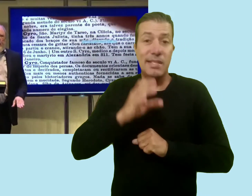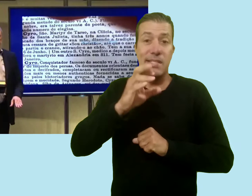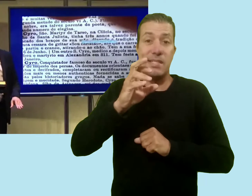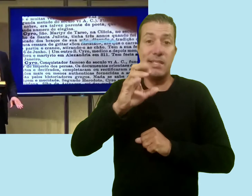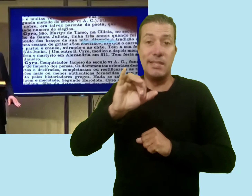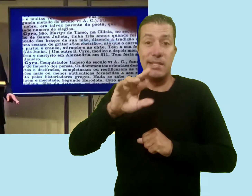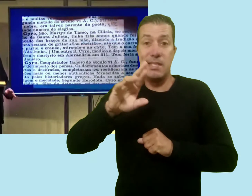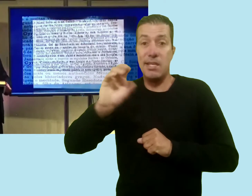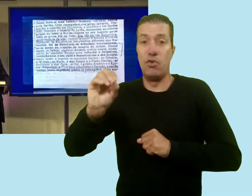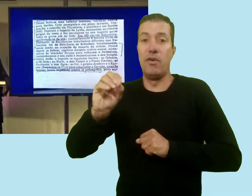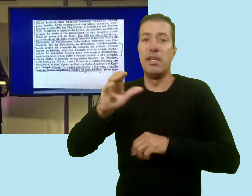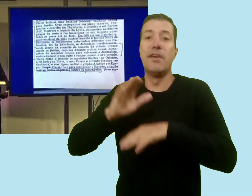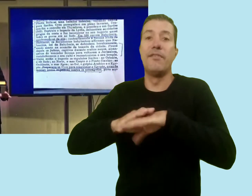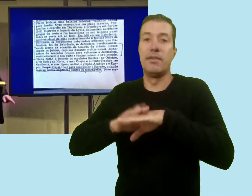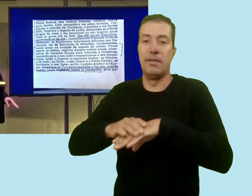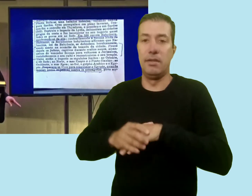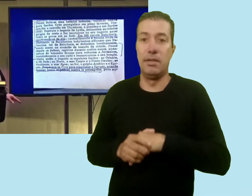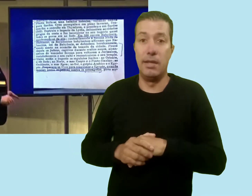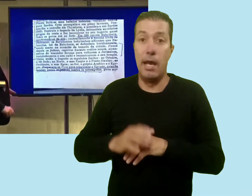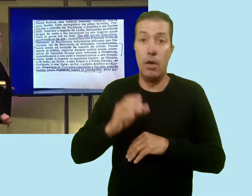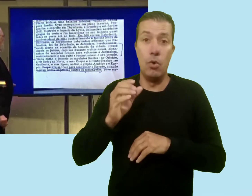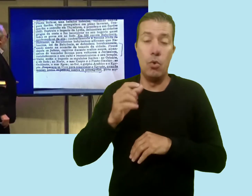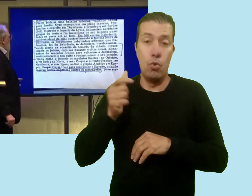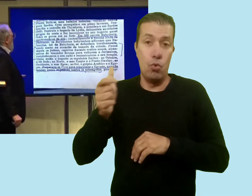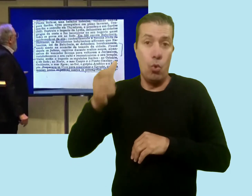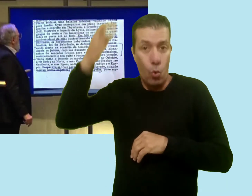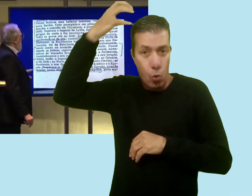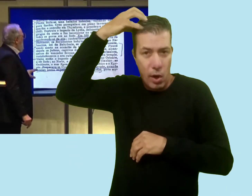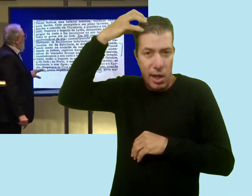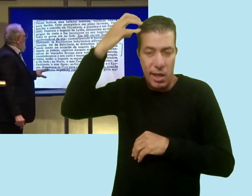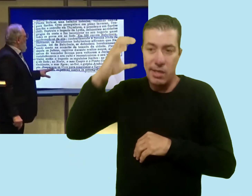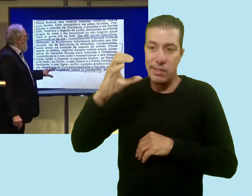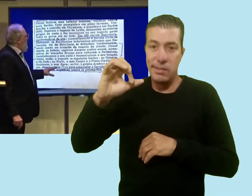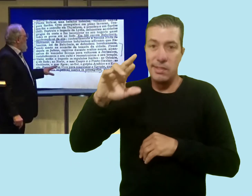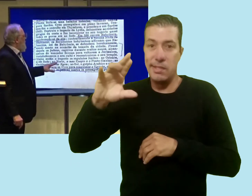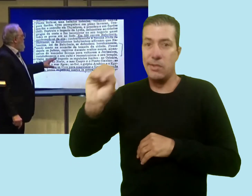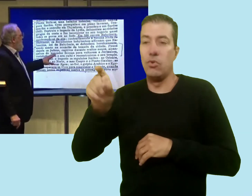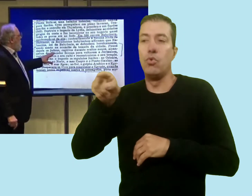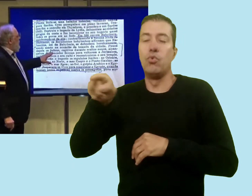E eu achei interessante o seguinte: o Ciro,